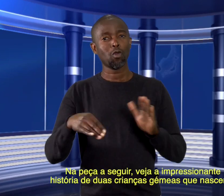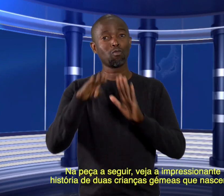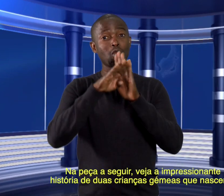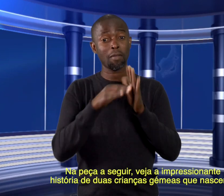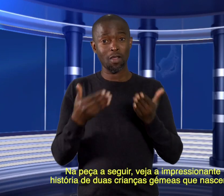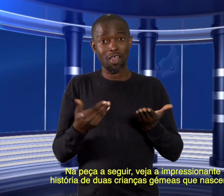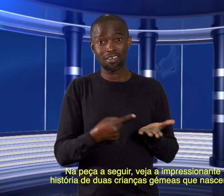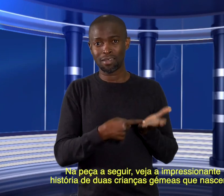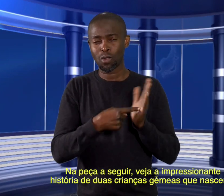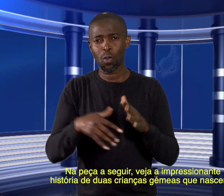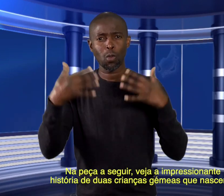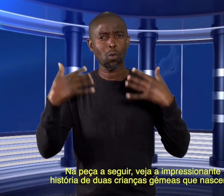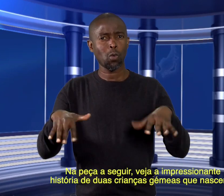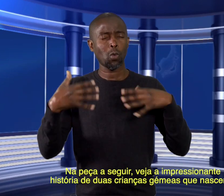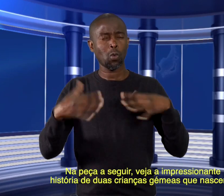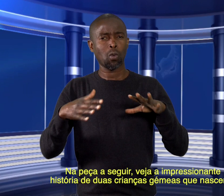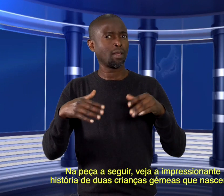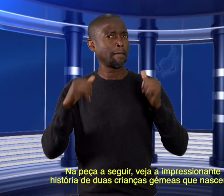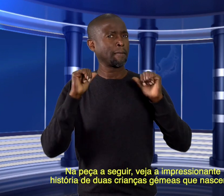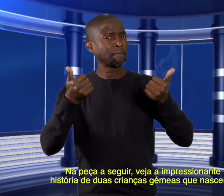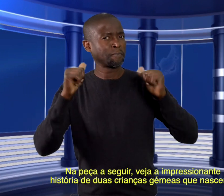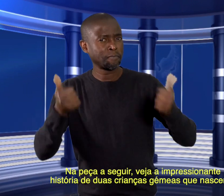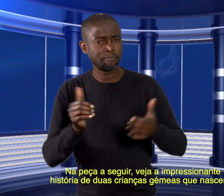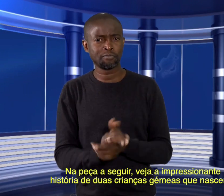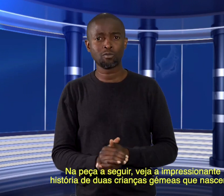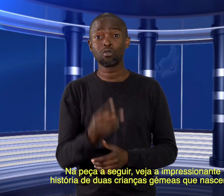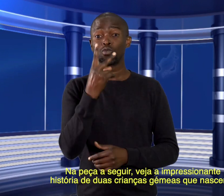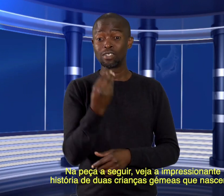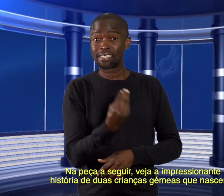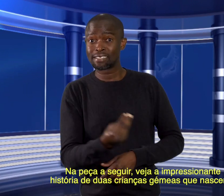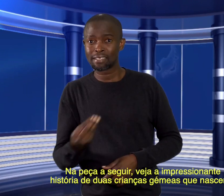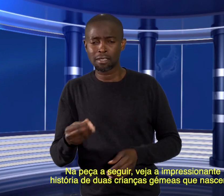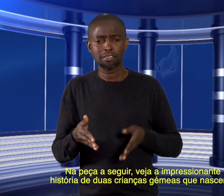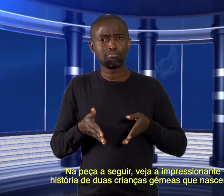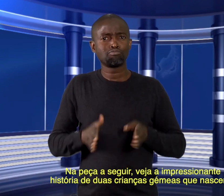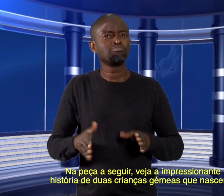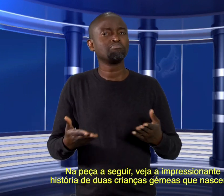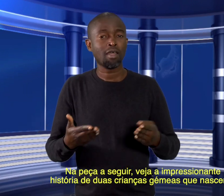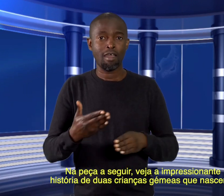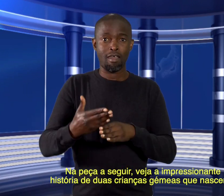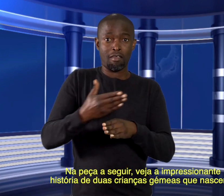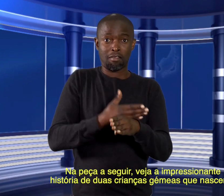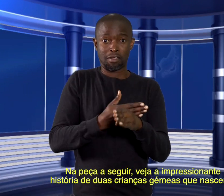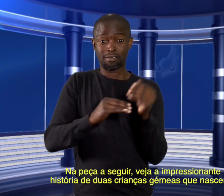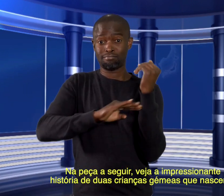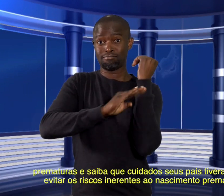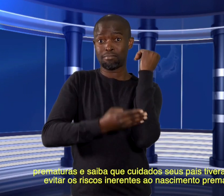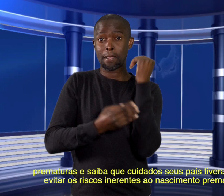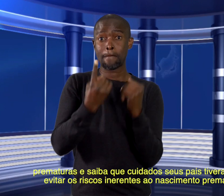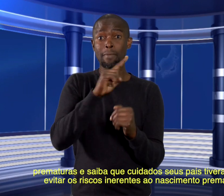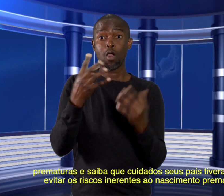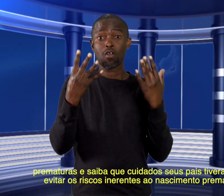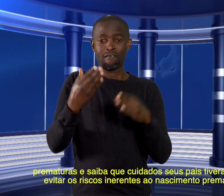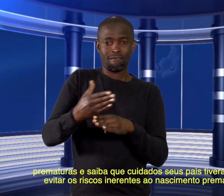Na peça a seguir, veja a impressionante história de duas crianças gêmeas que nasceram prematuras